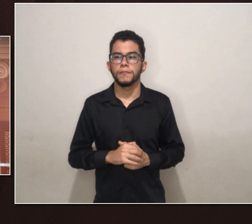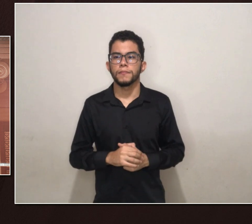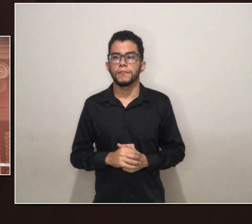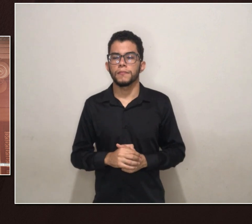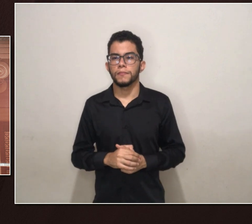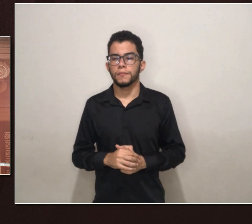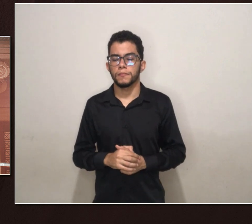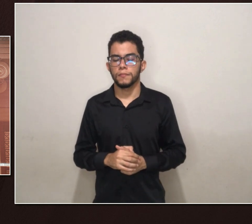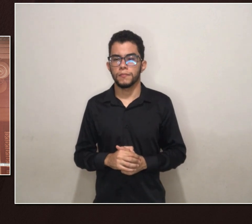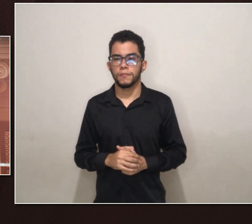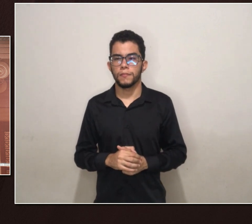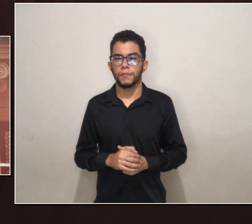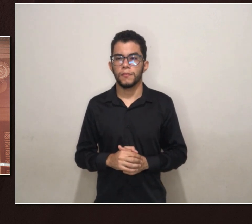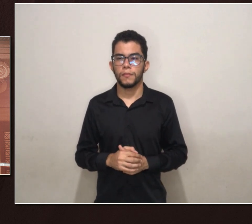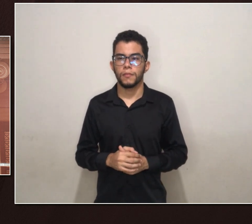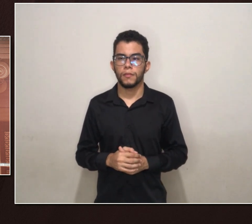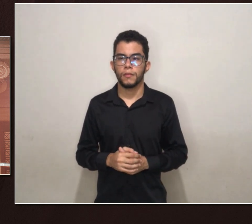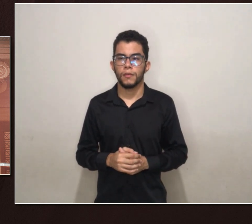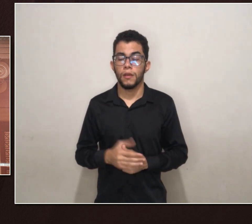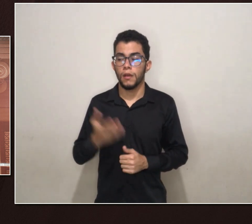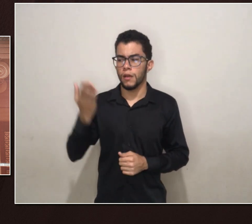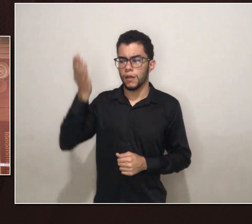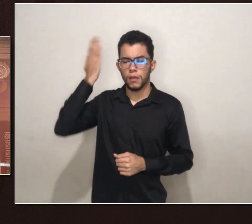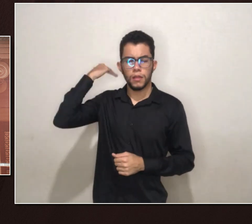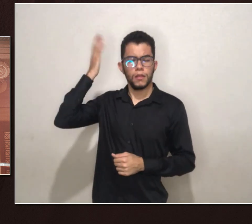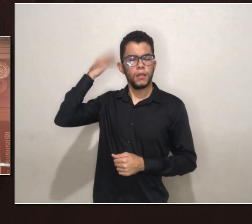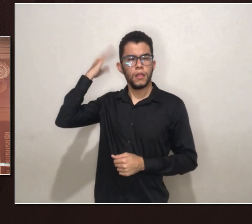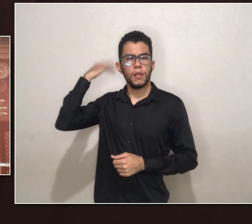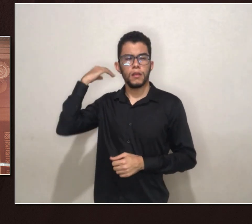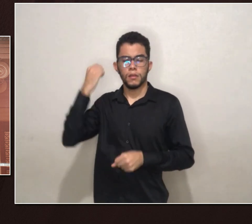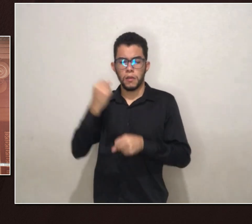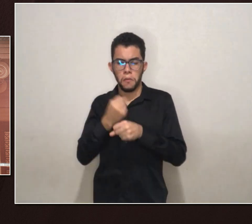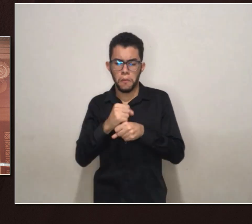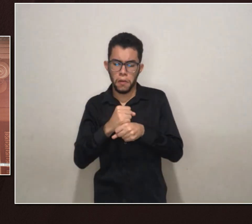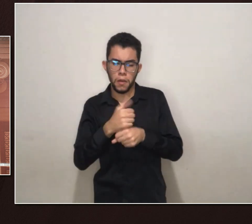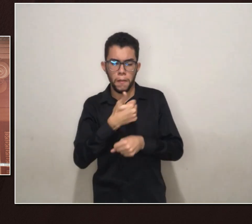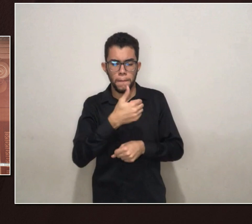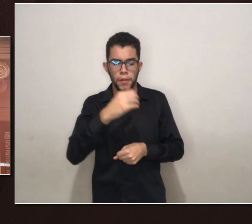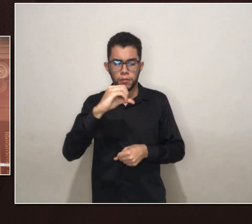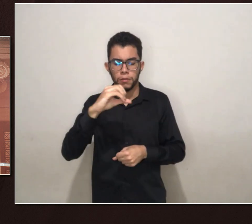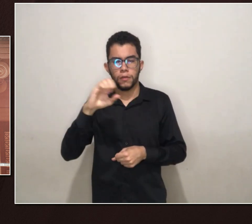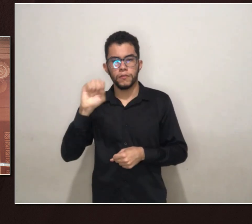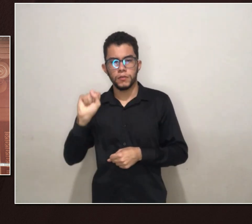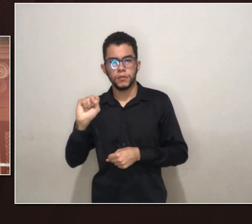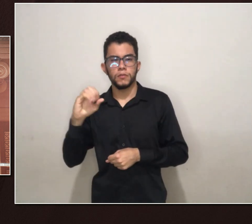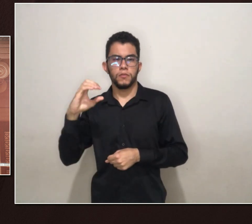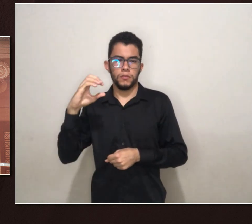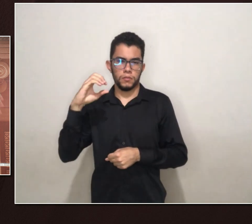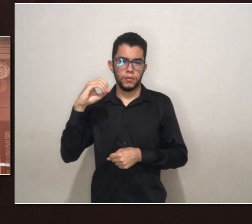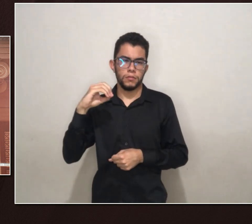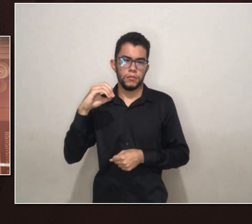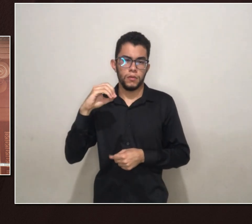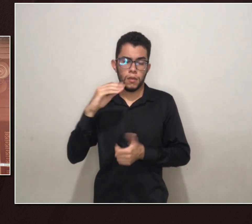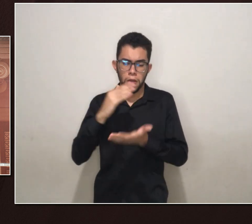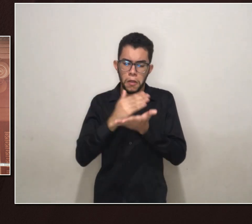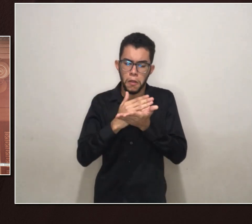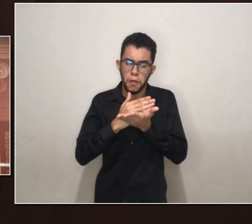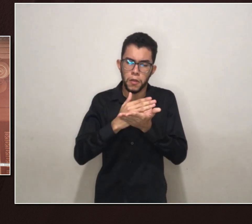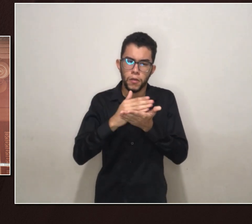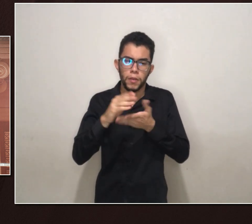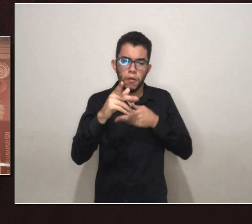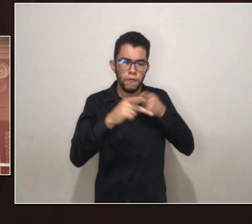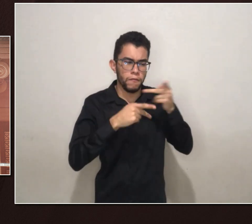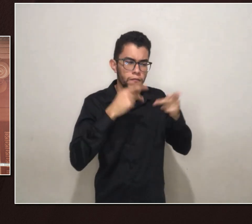no começo dos anos 80, né, houve muito falar negativo. E, embora eu